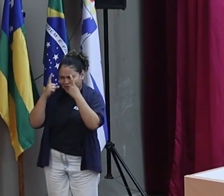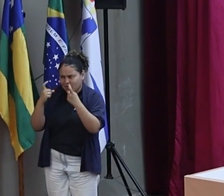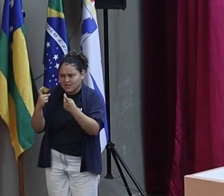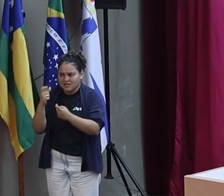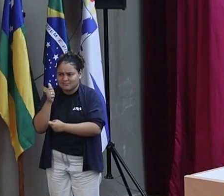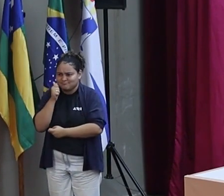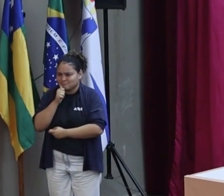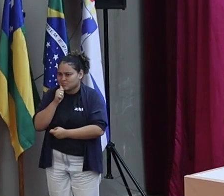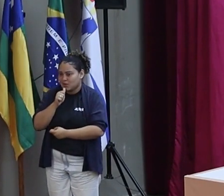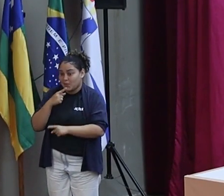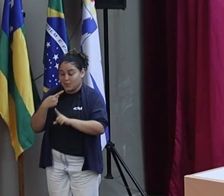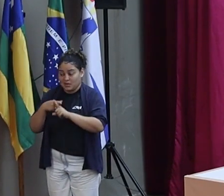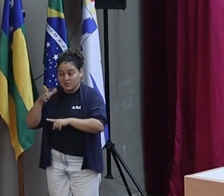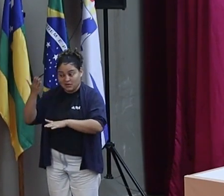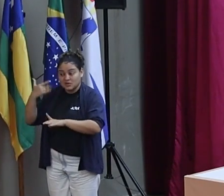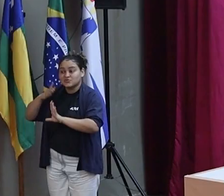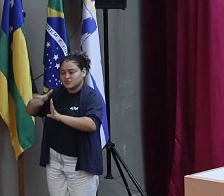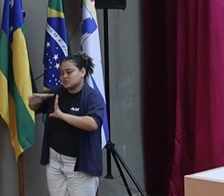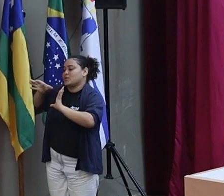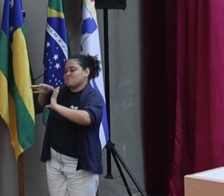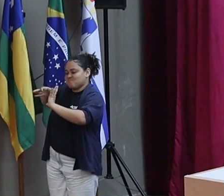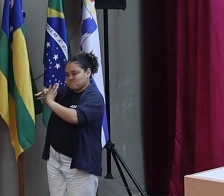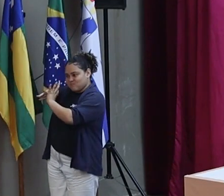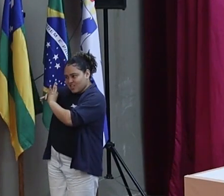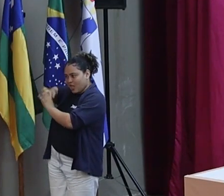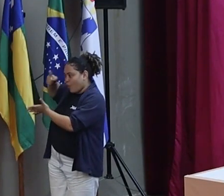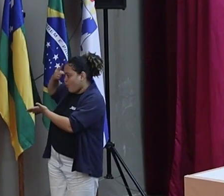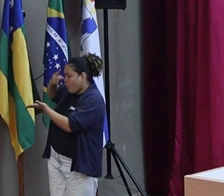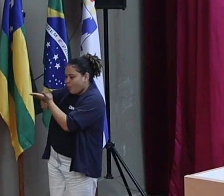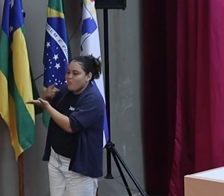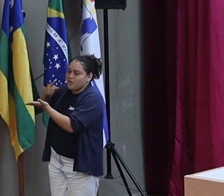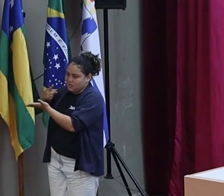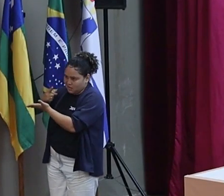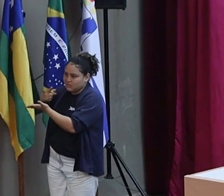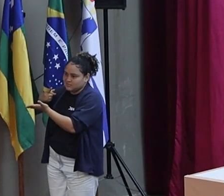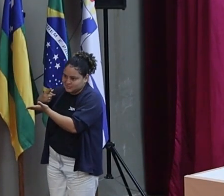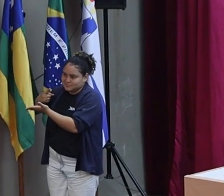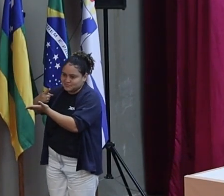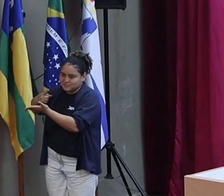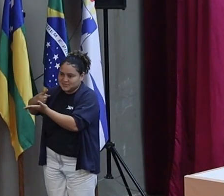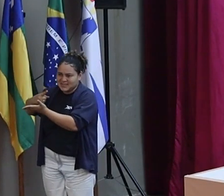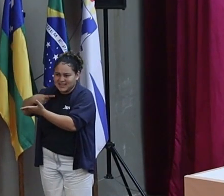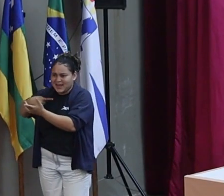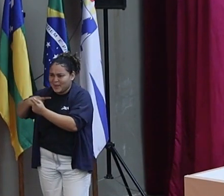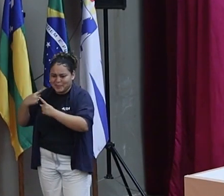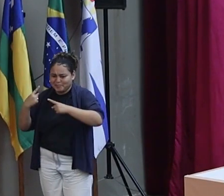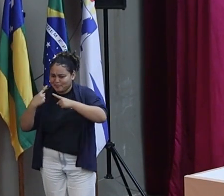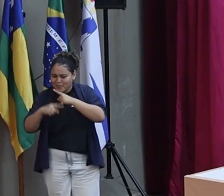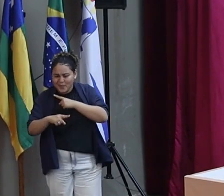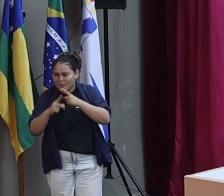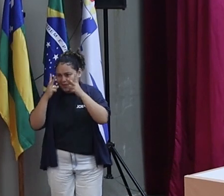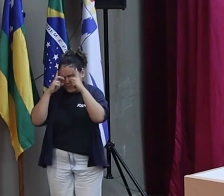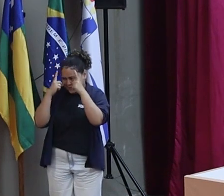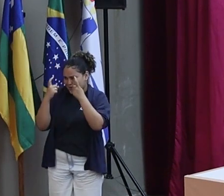mulheres, né, porque havia um pacto no Brasil, um pacto em defesa um pacto contra a